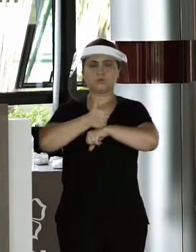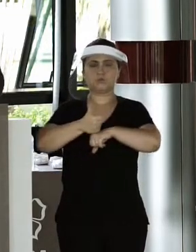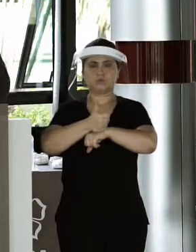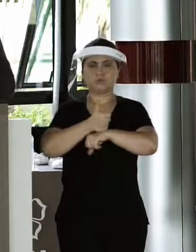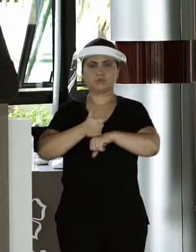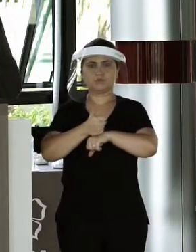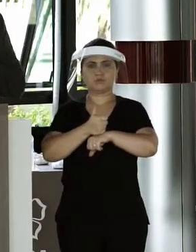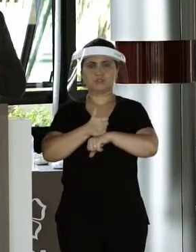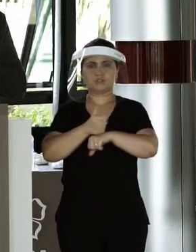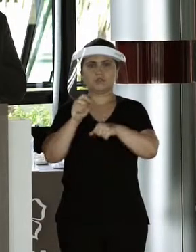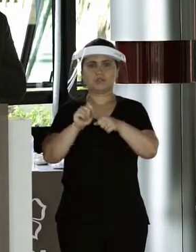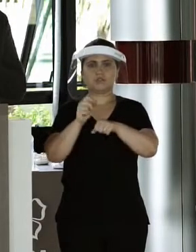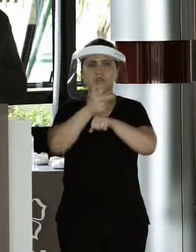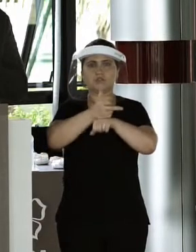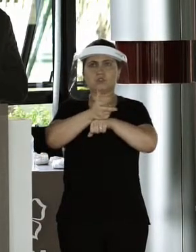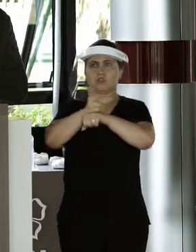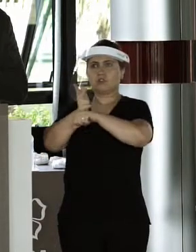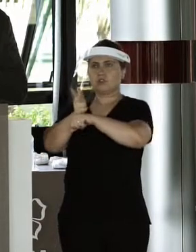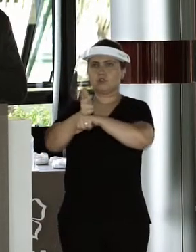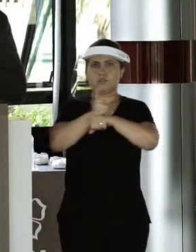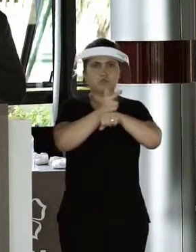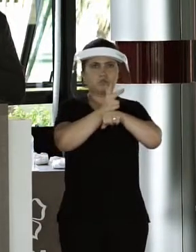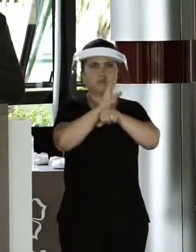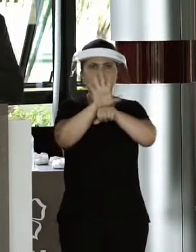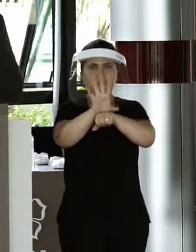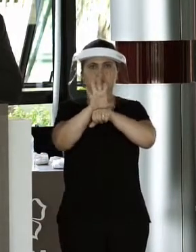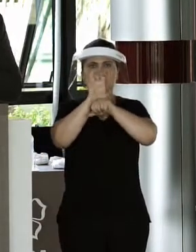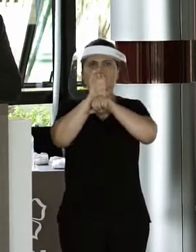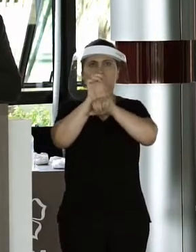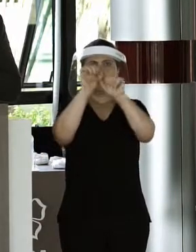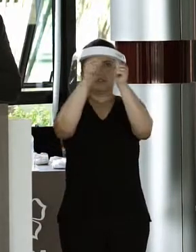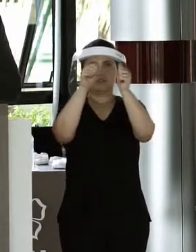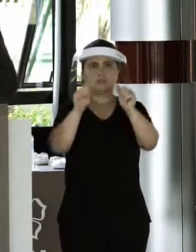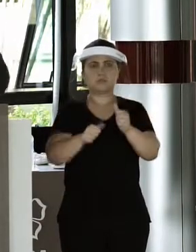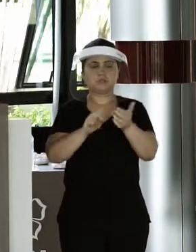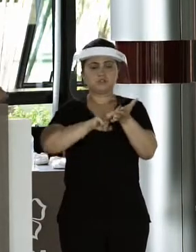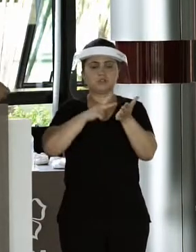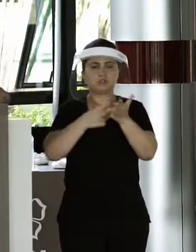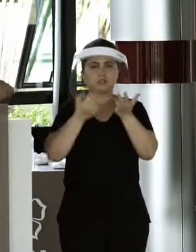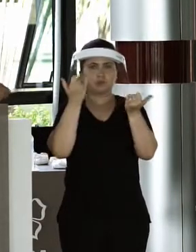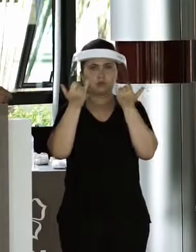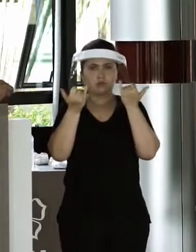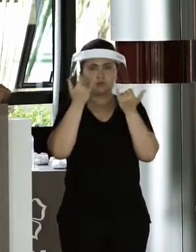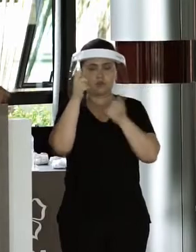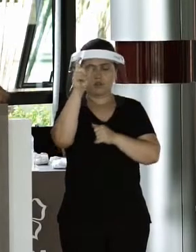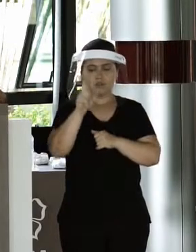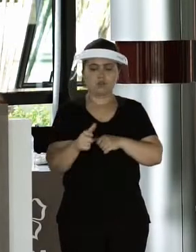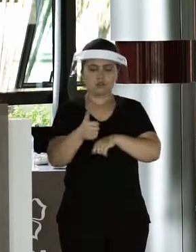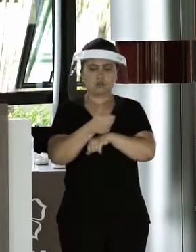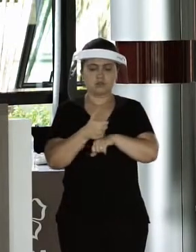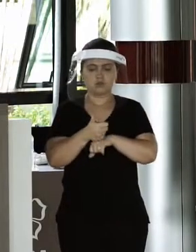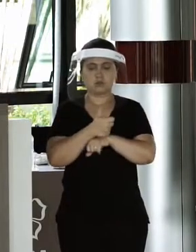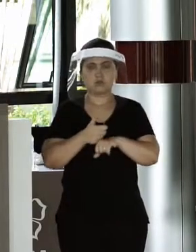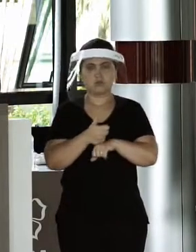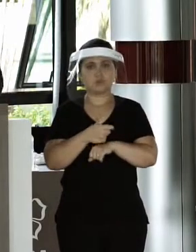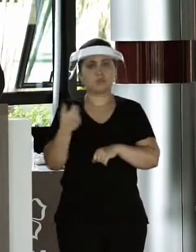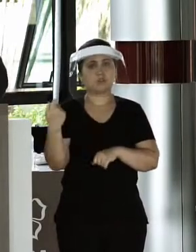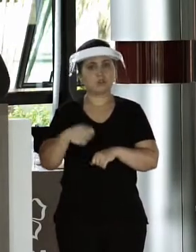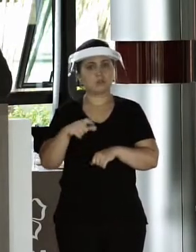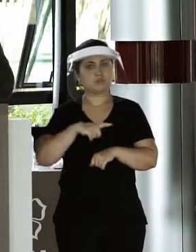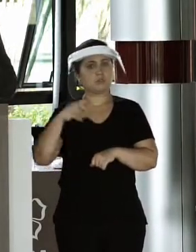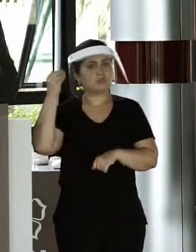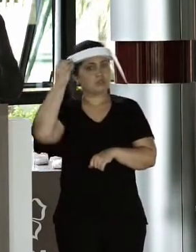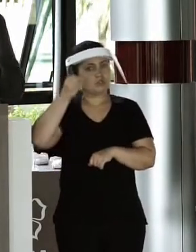o termografista. Quem vai fazer a aquisição e a interpretação dos dados. Esse profissional, ele tem que